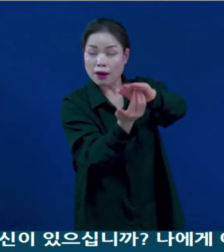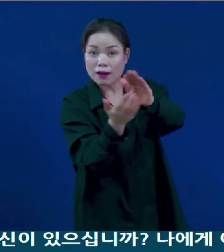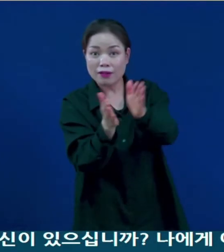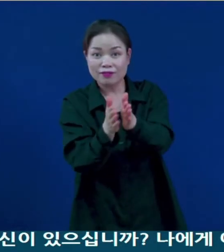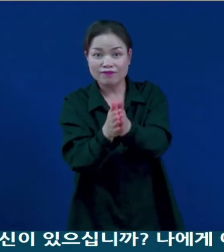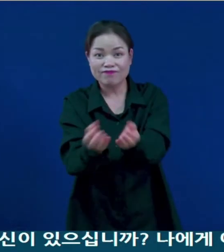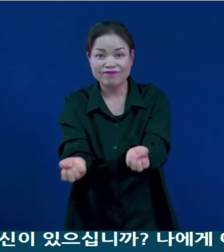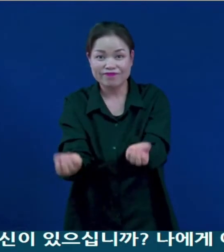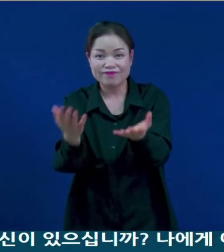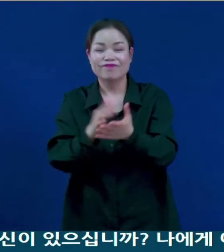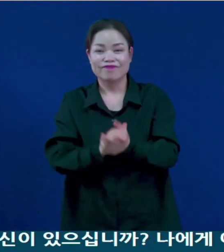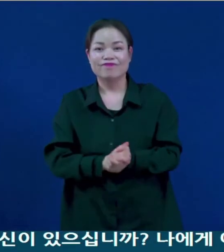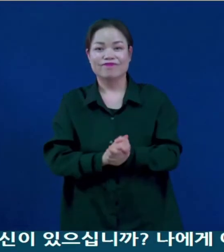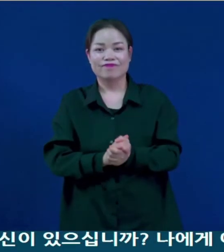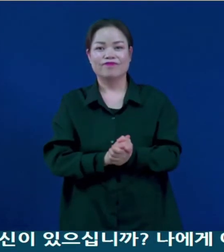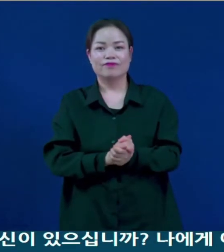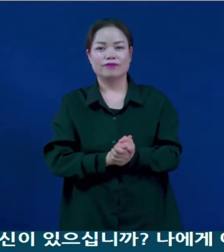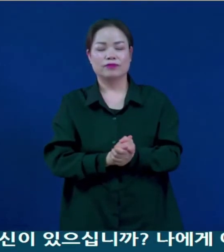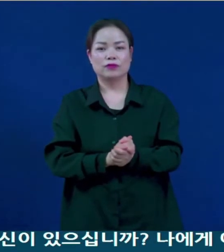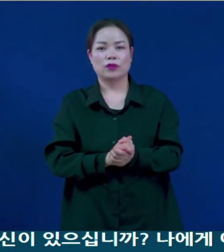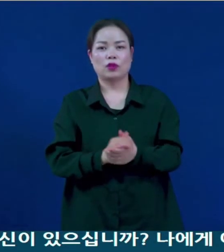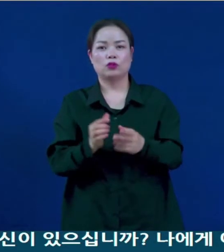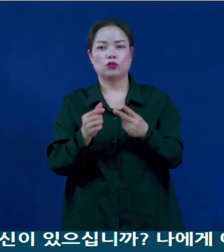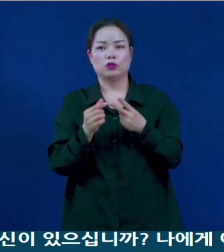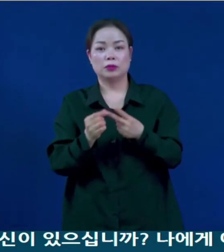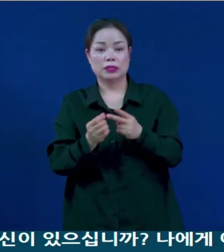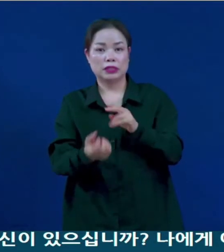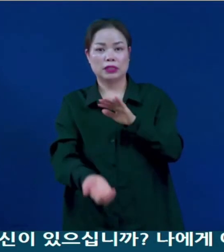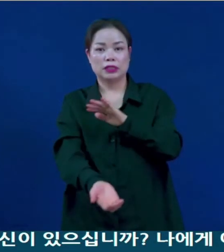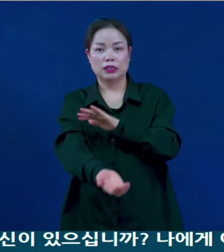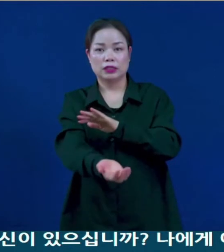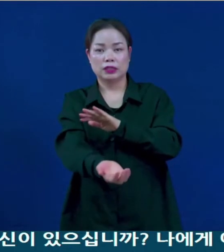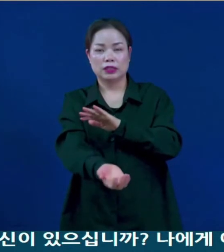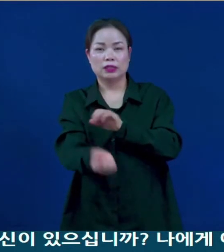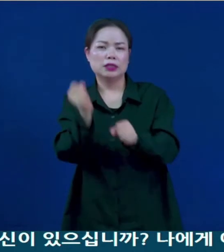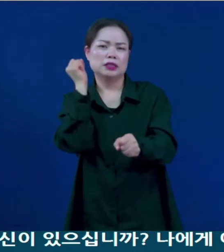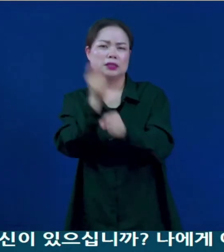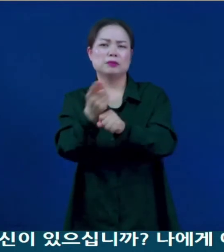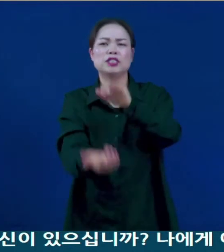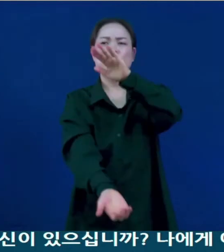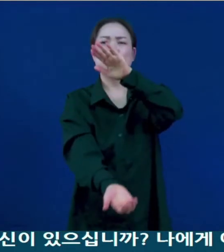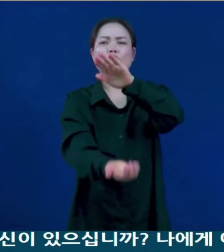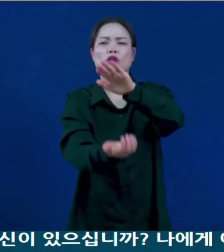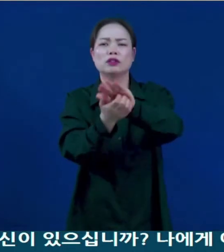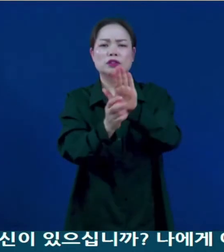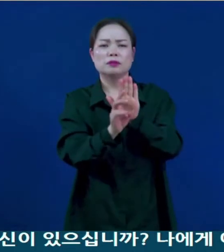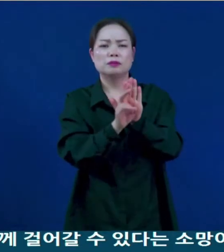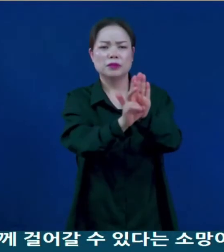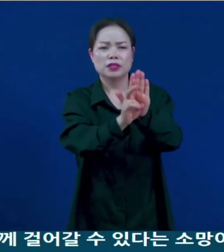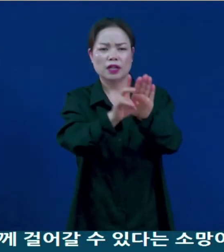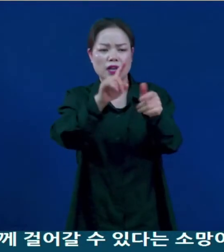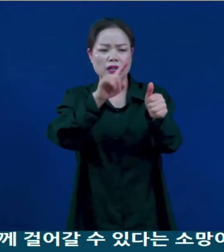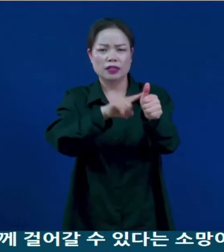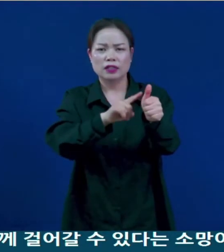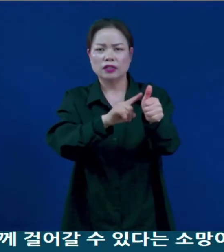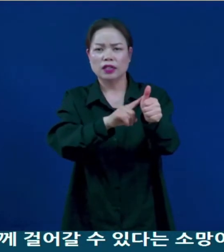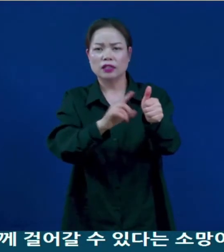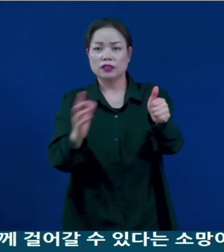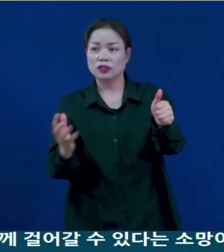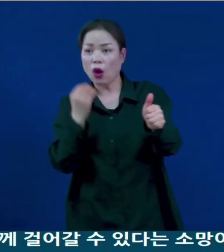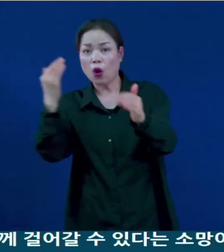할렐루야. 두 번째로, 이미 이루어진 미가의 예언은 여호와께서 그의